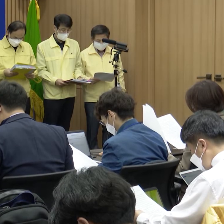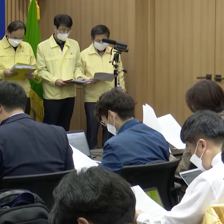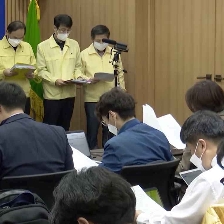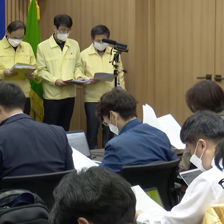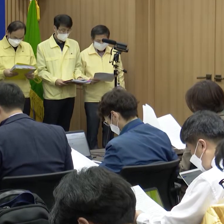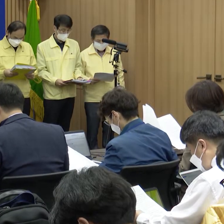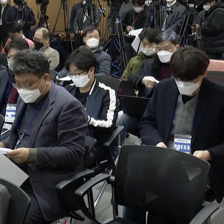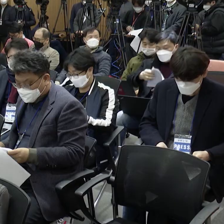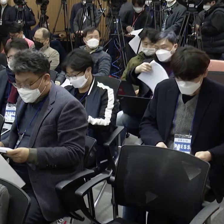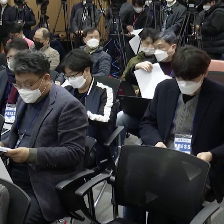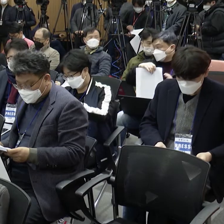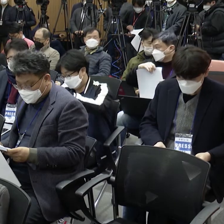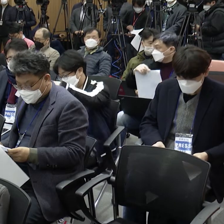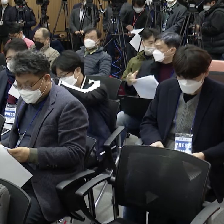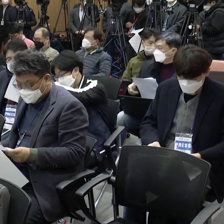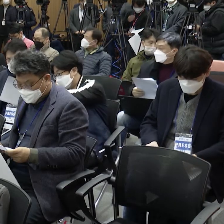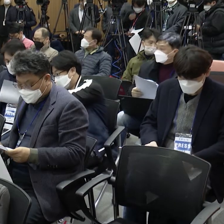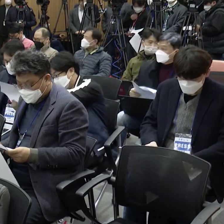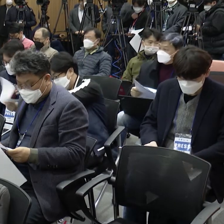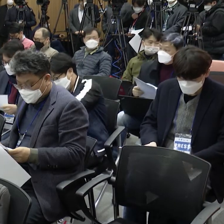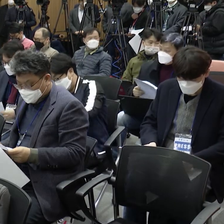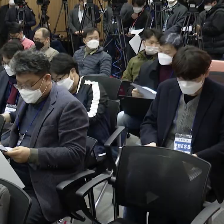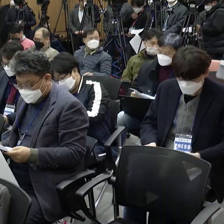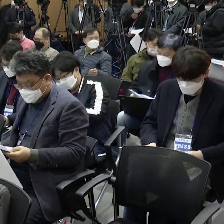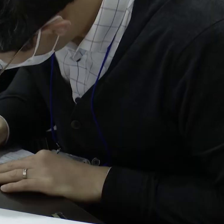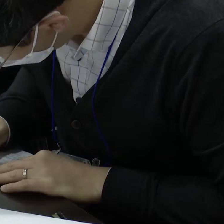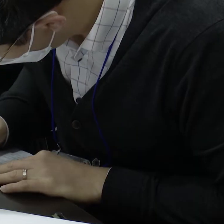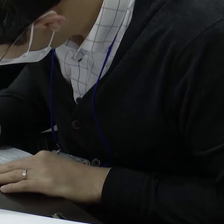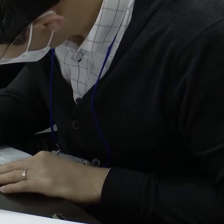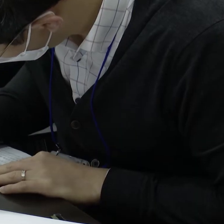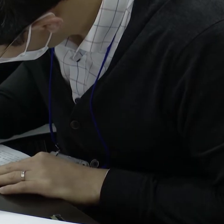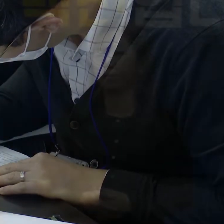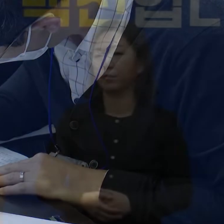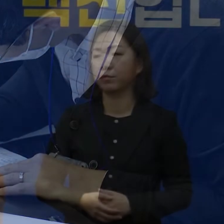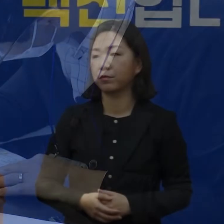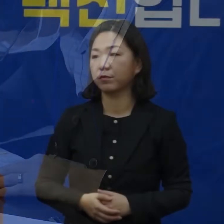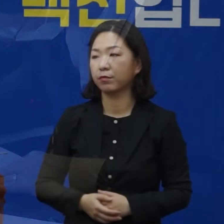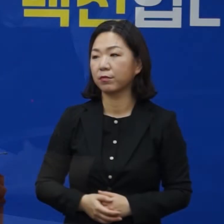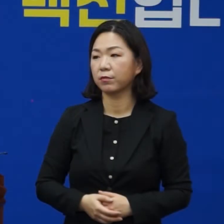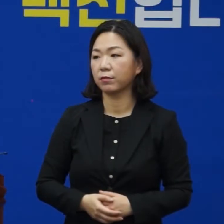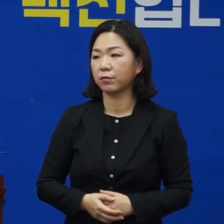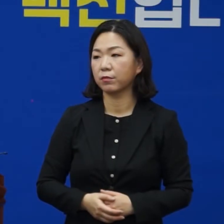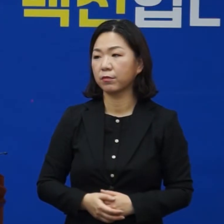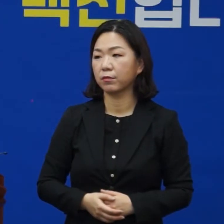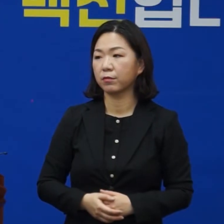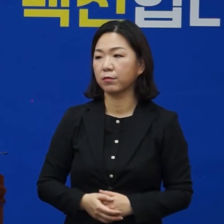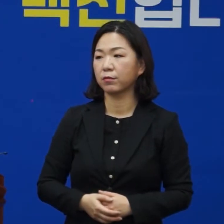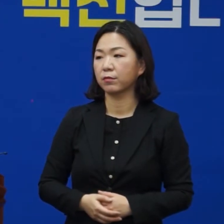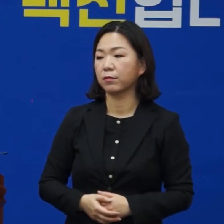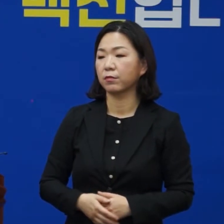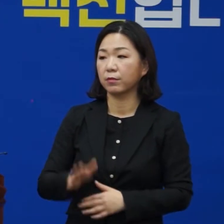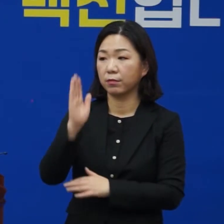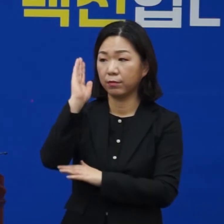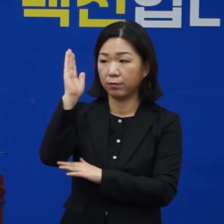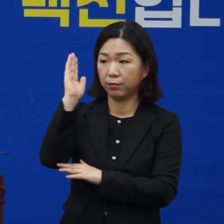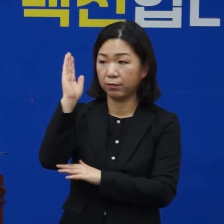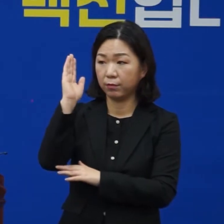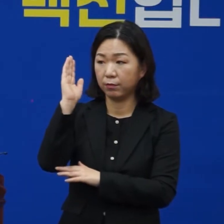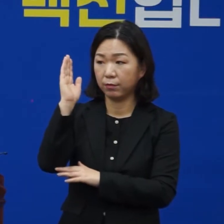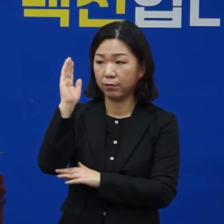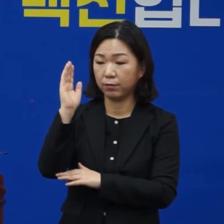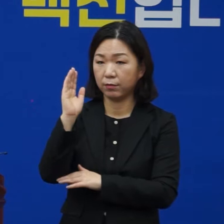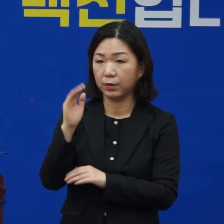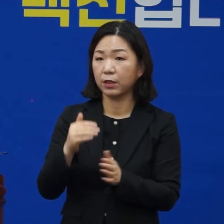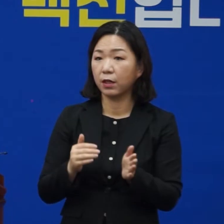394억인이 증액되어 이후에는 확진자가 없이 안정 직접 연관이 있는 것입니다. 저희들 백인 보고